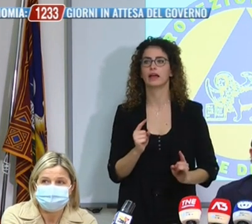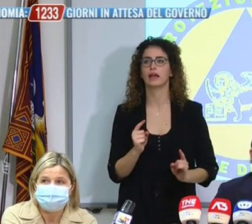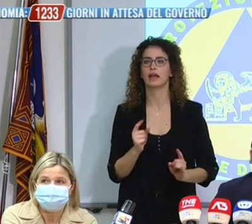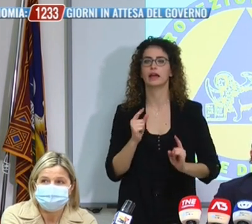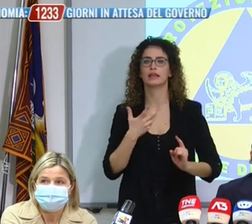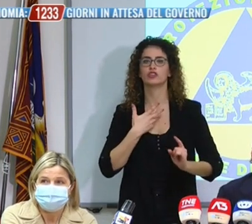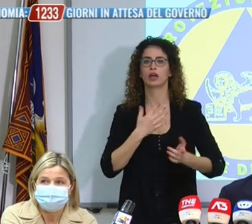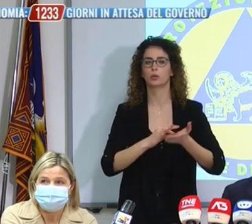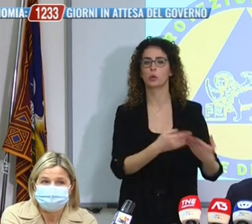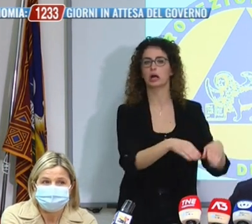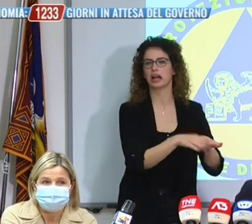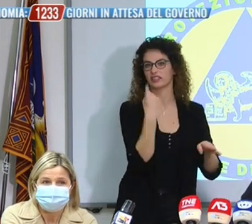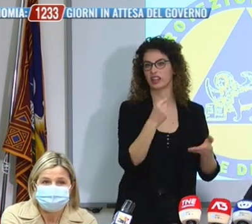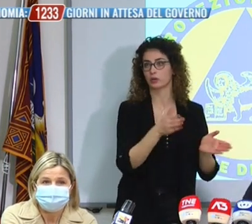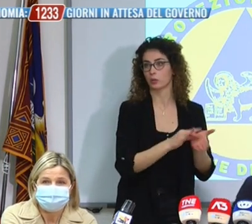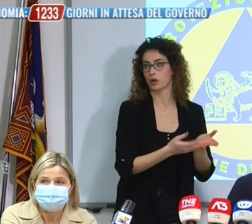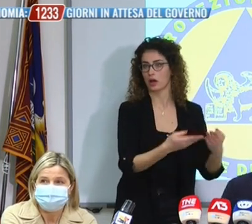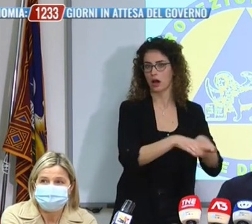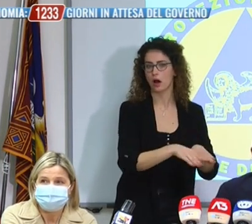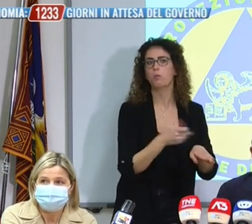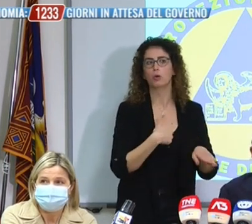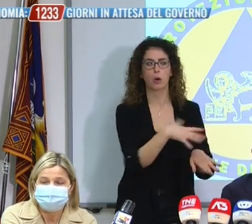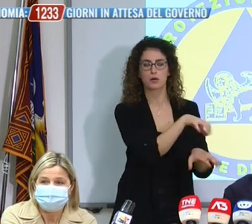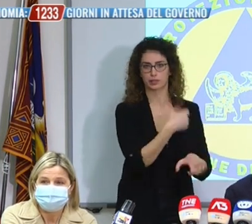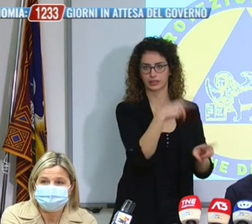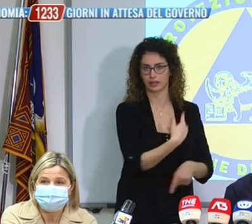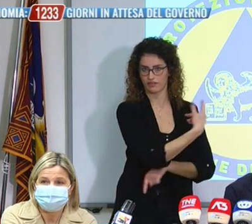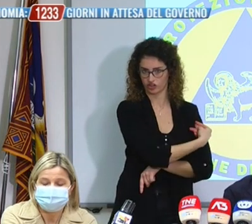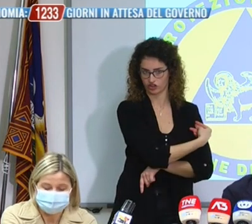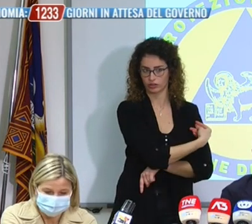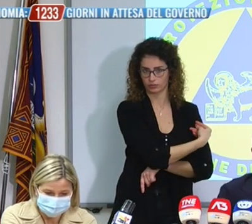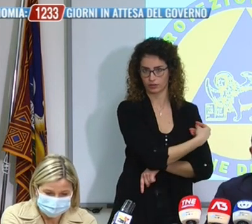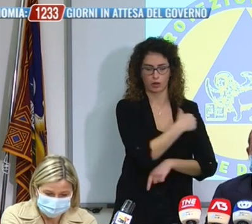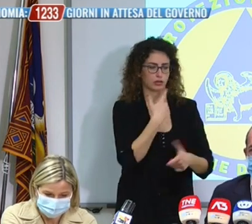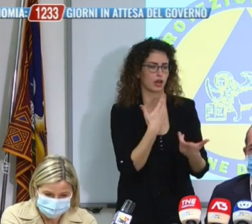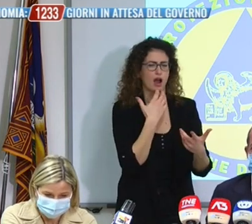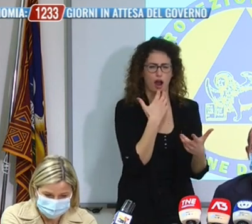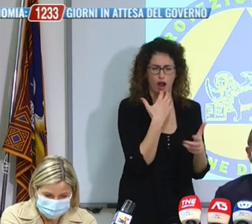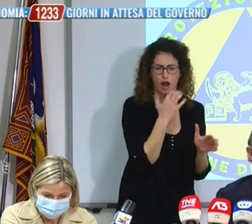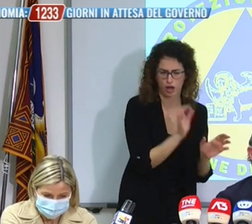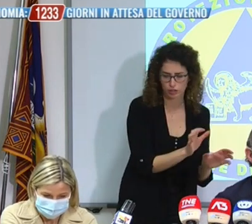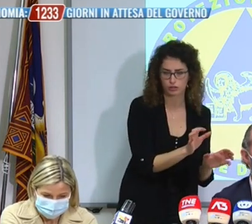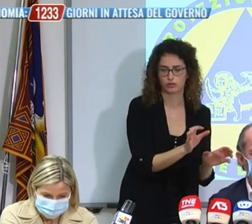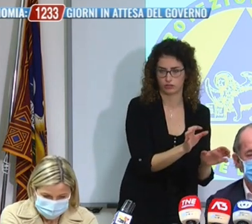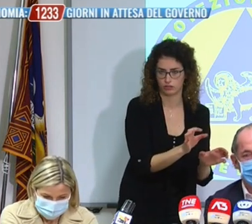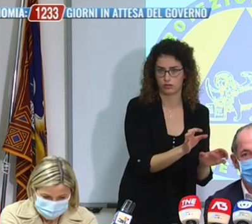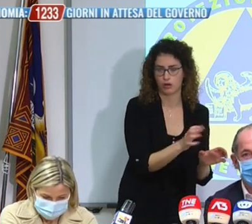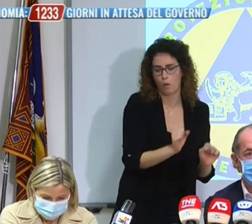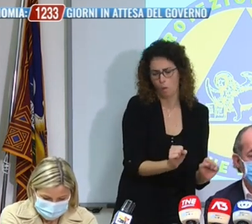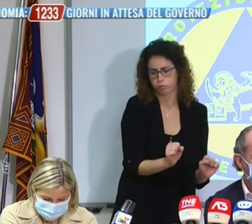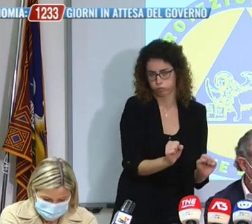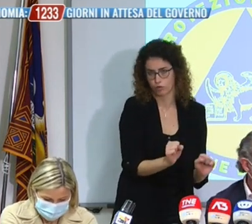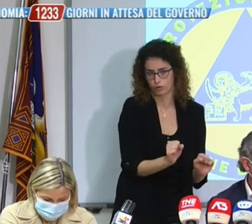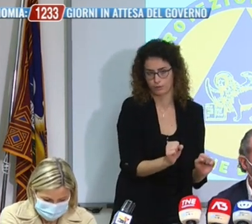siano scuole chiuse, possiamo utilizzare anche un plesso scolastico che inevitabilmente è riscaldato, inevitabilmente si può prestare a queste